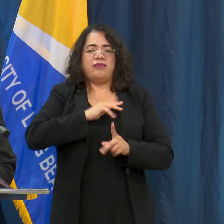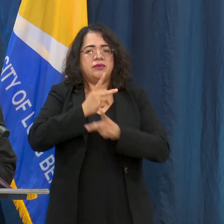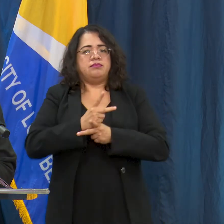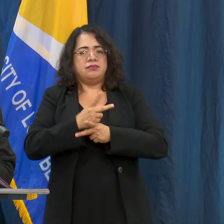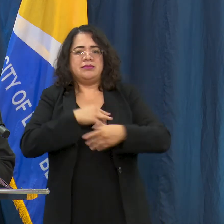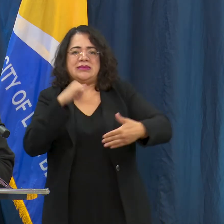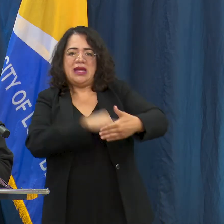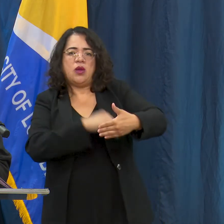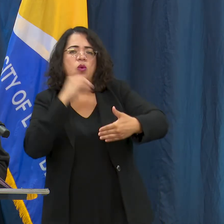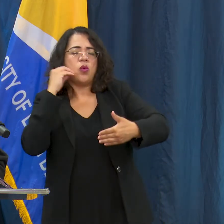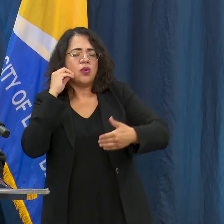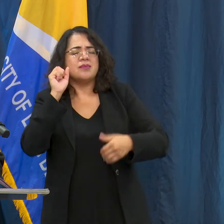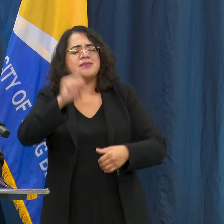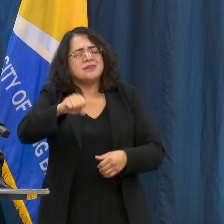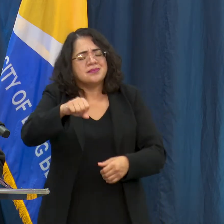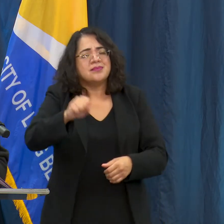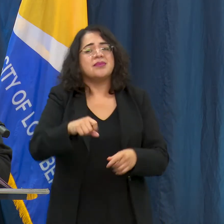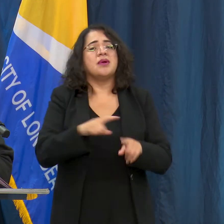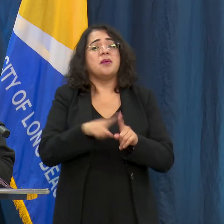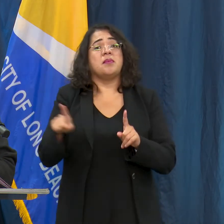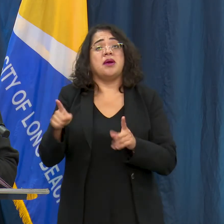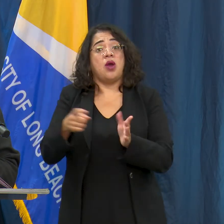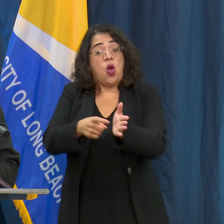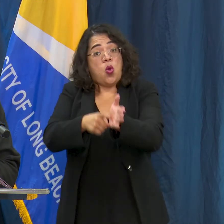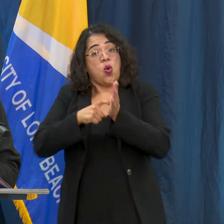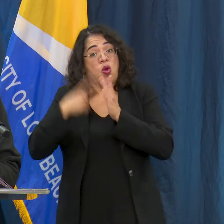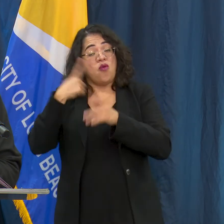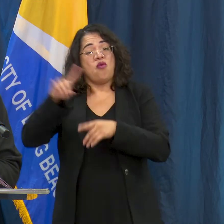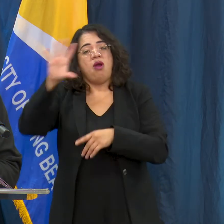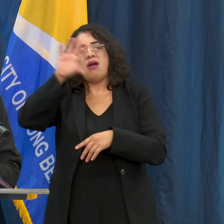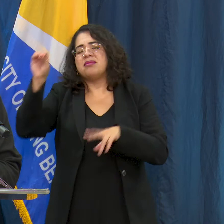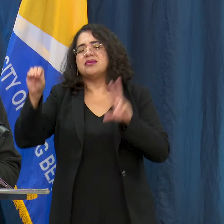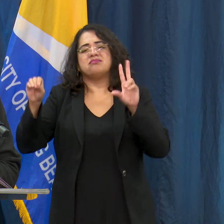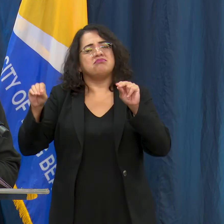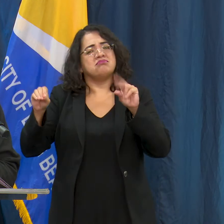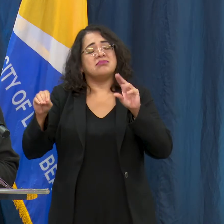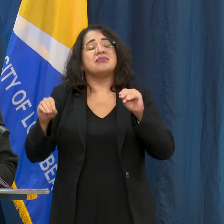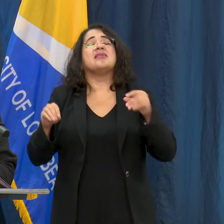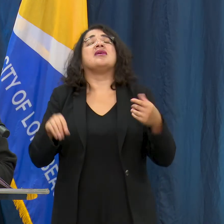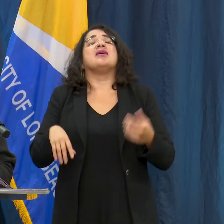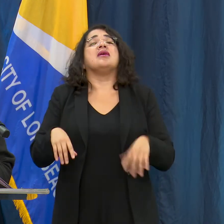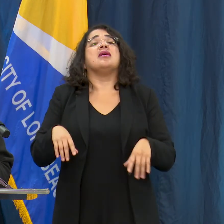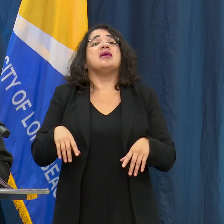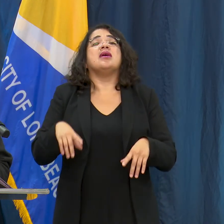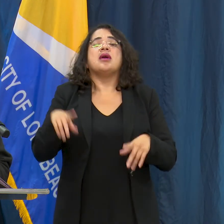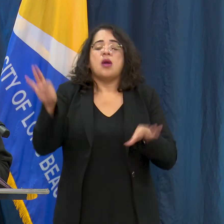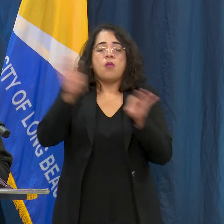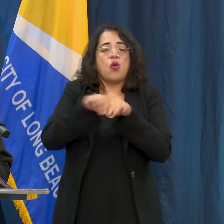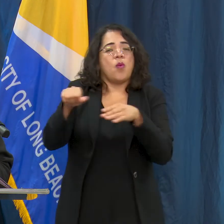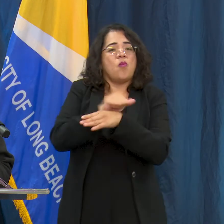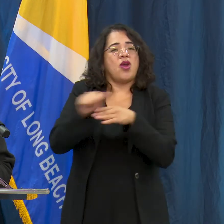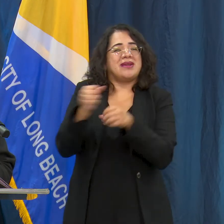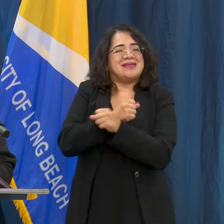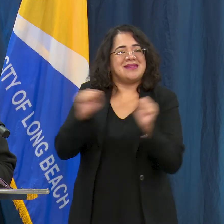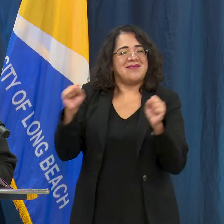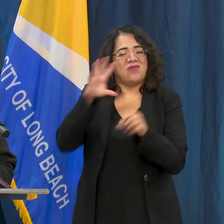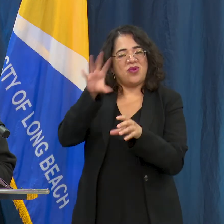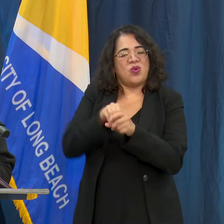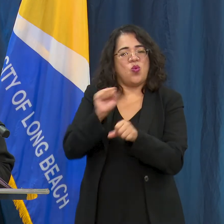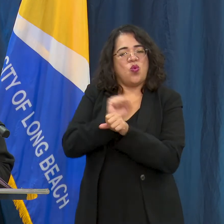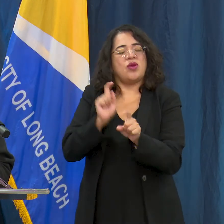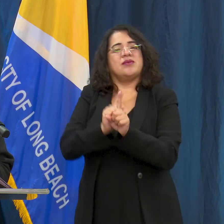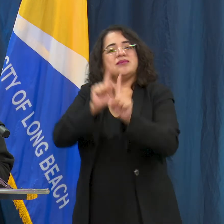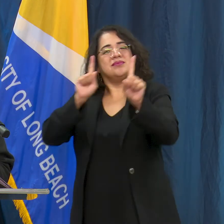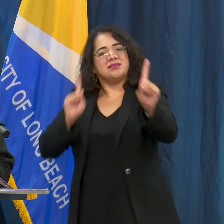prueba. Es importante recordar que si alguien le ha dado un resultado negativo algún día, no significa que no